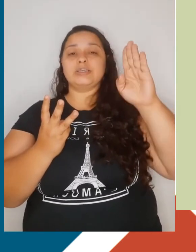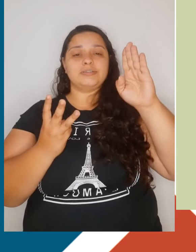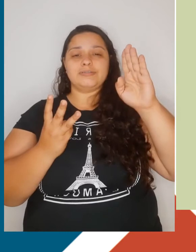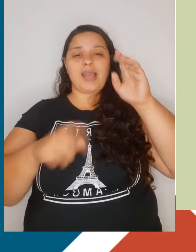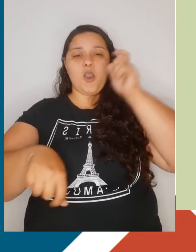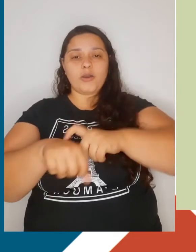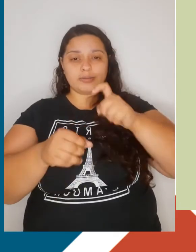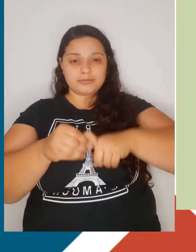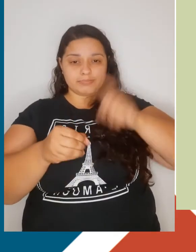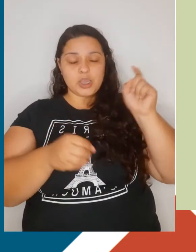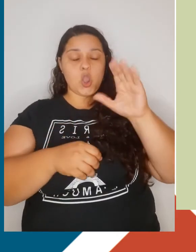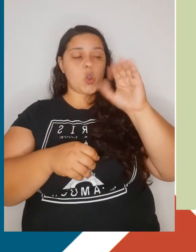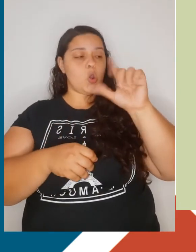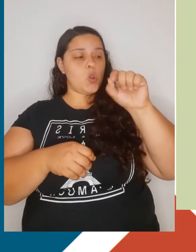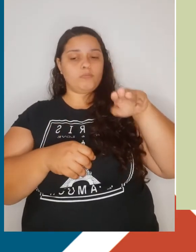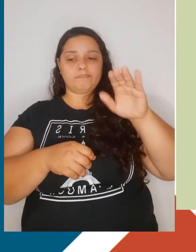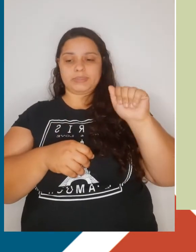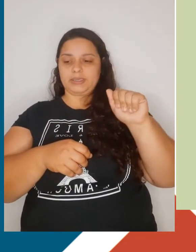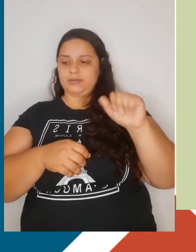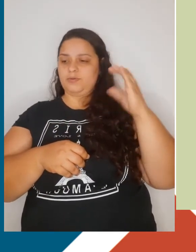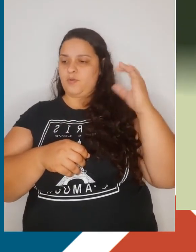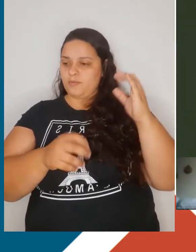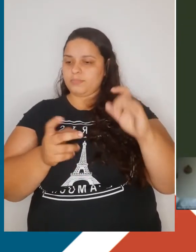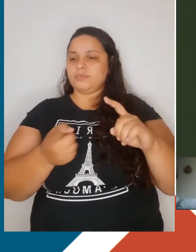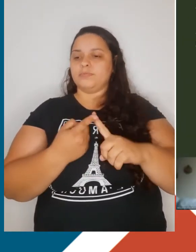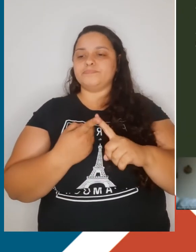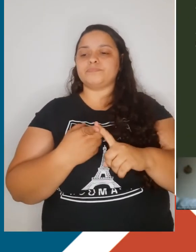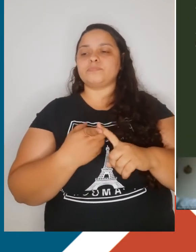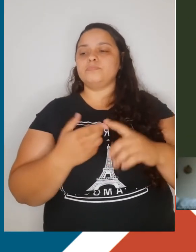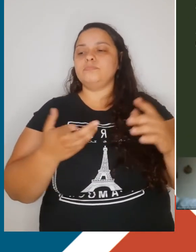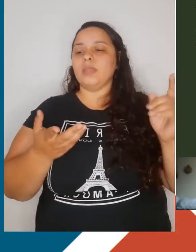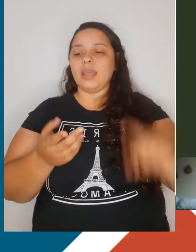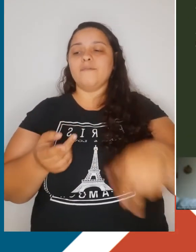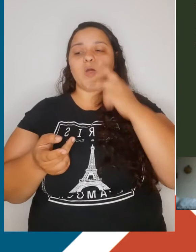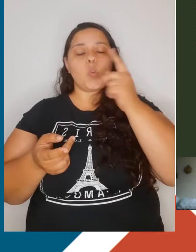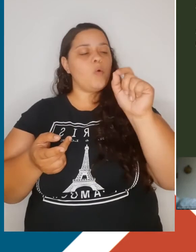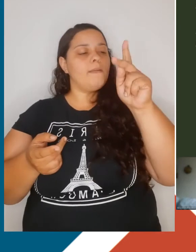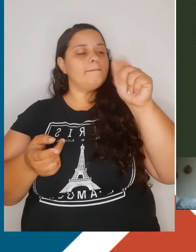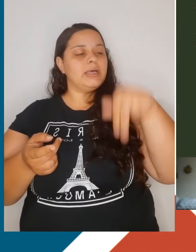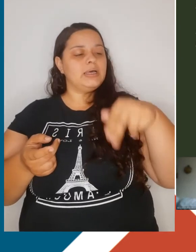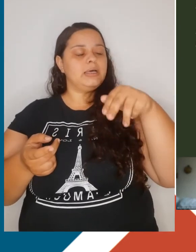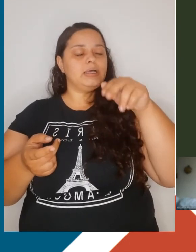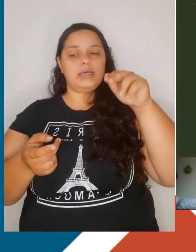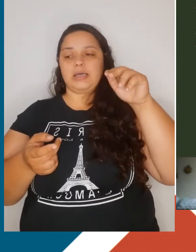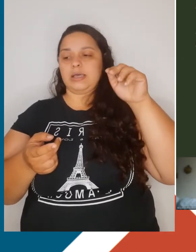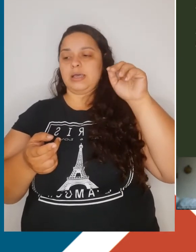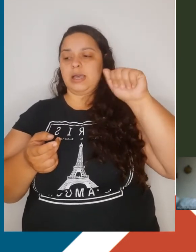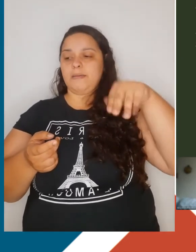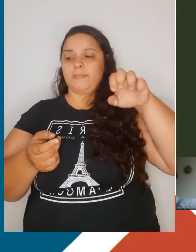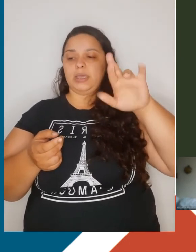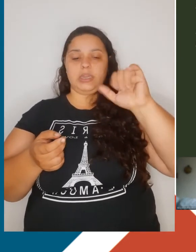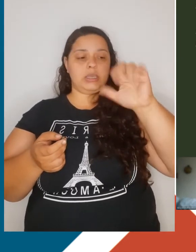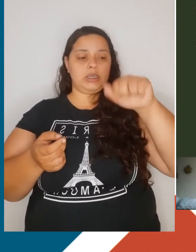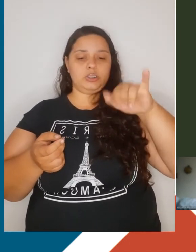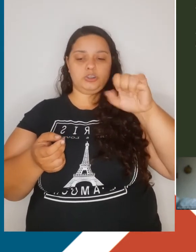foi fundamental na independência da Colômbia. Simão Bolívar propôs o que podemos chamar de panamericanismo,